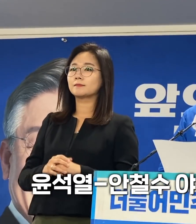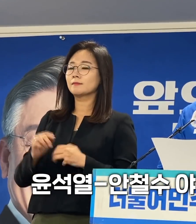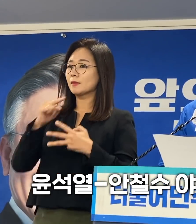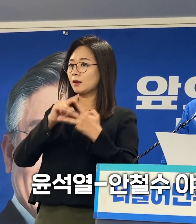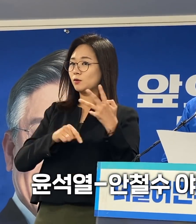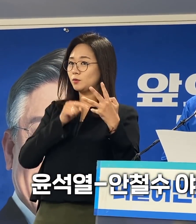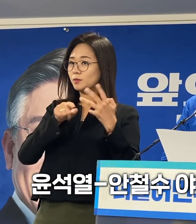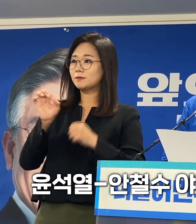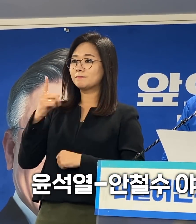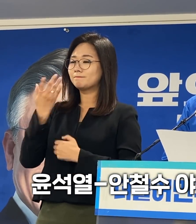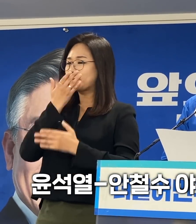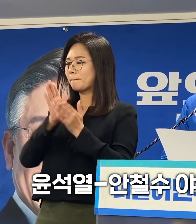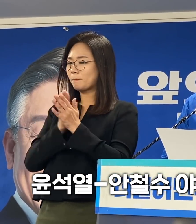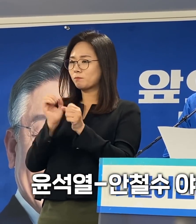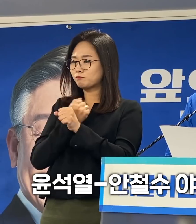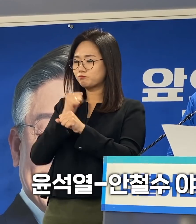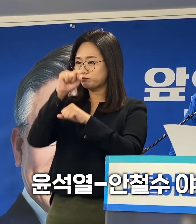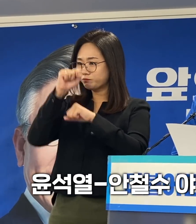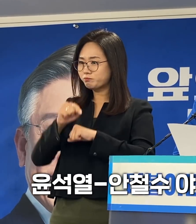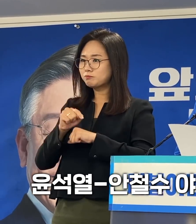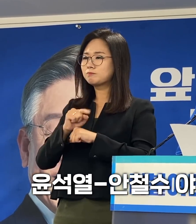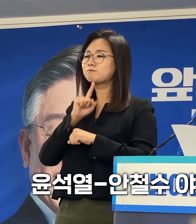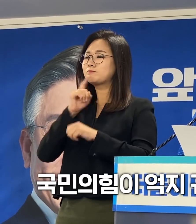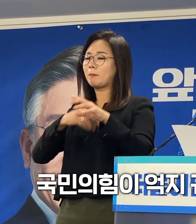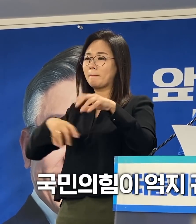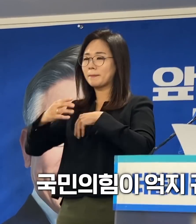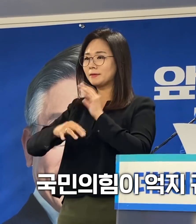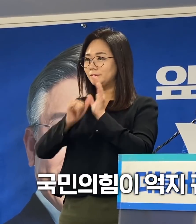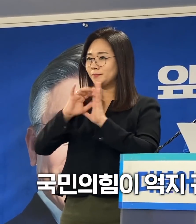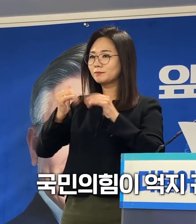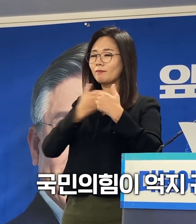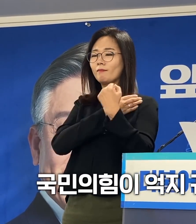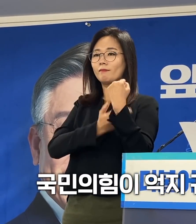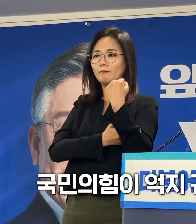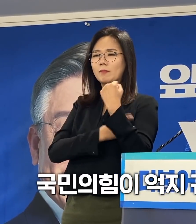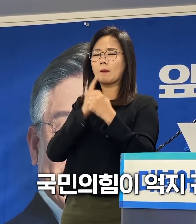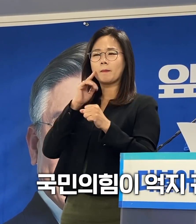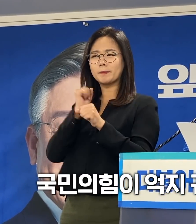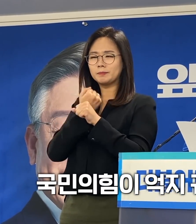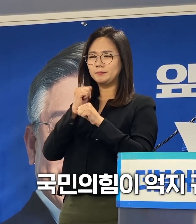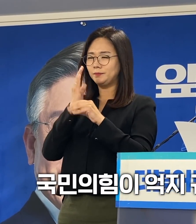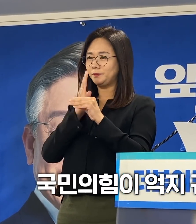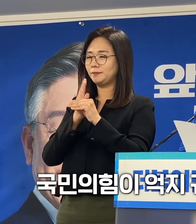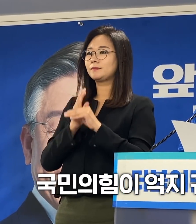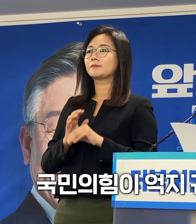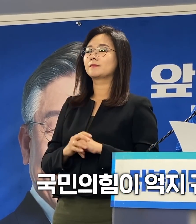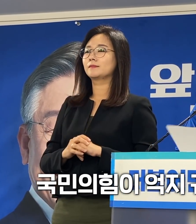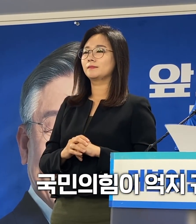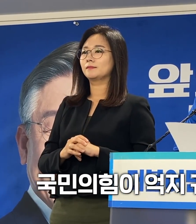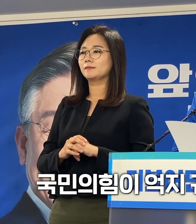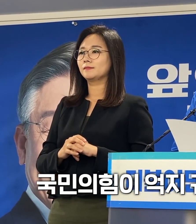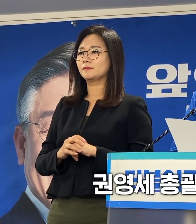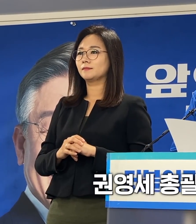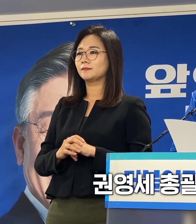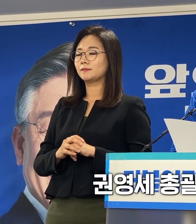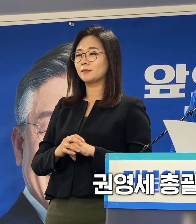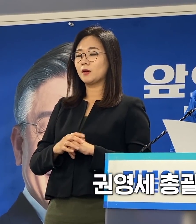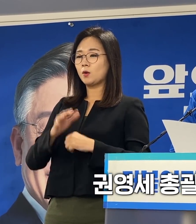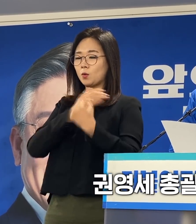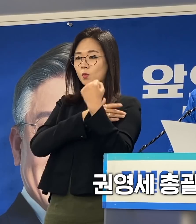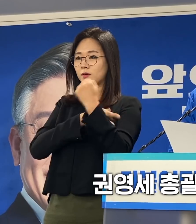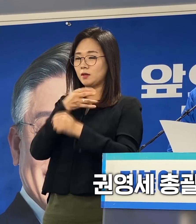윤석열 안철수 후보의 야합이 역풍에 직면하자 국민의힘이 억지 궤변을 늘어놓고 있습니다.